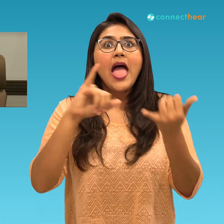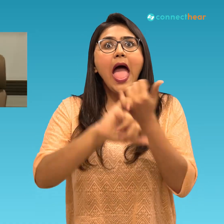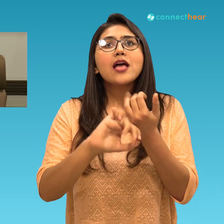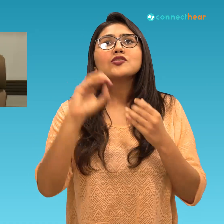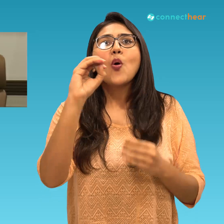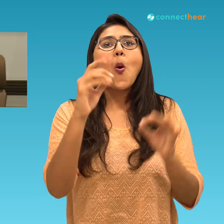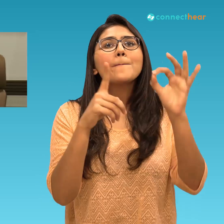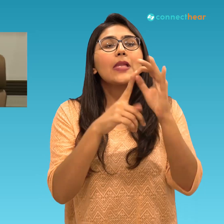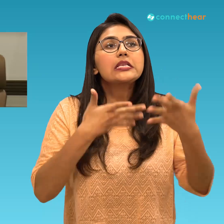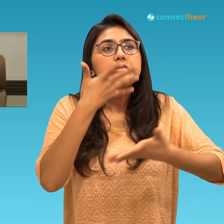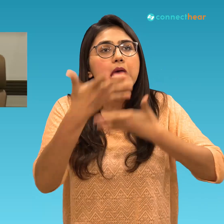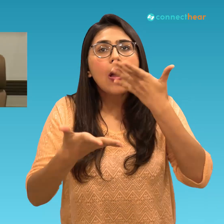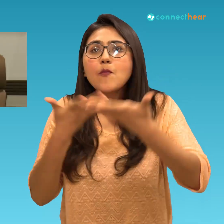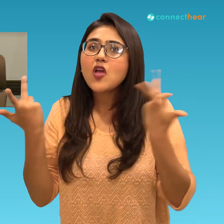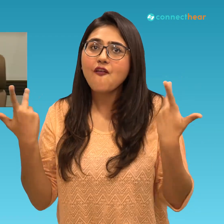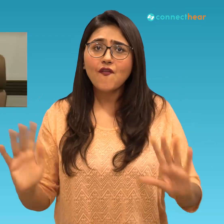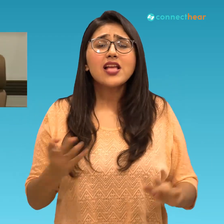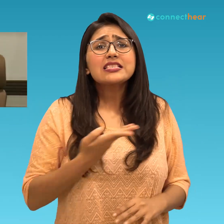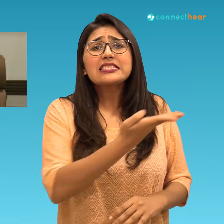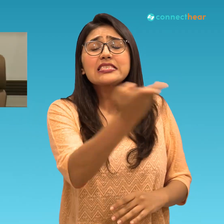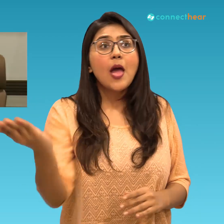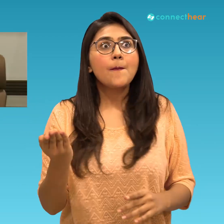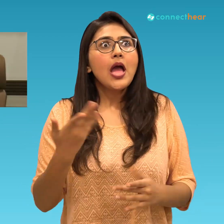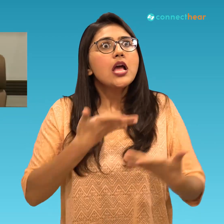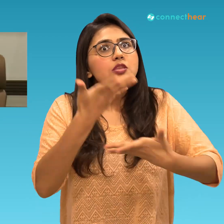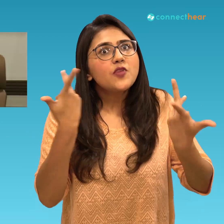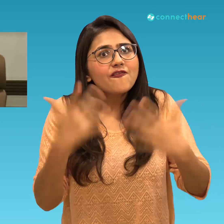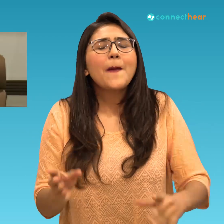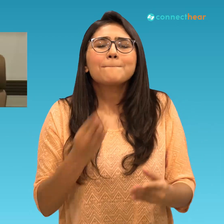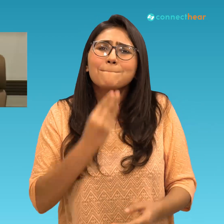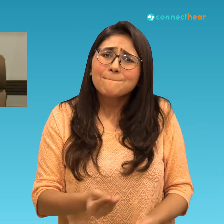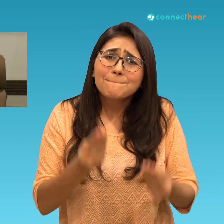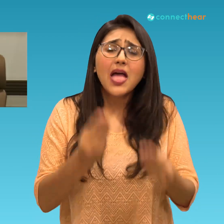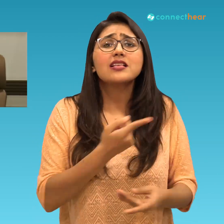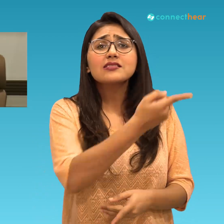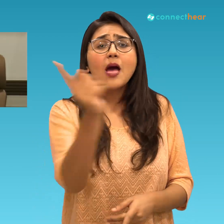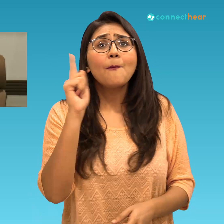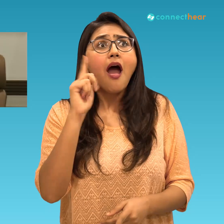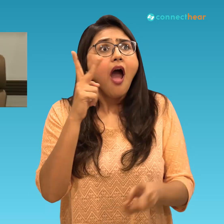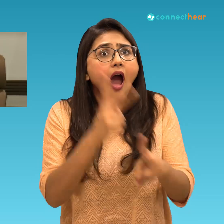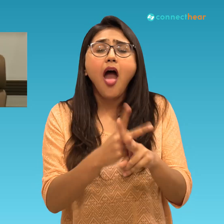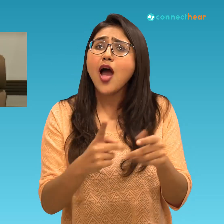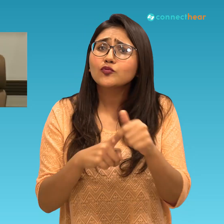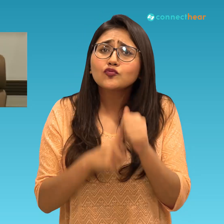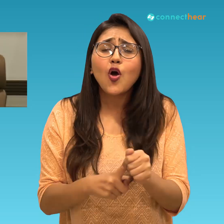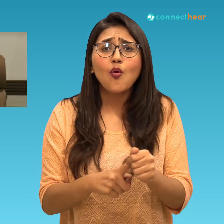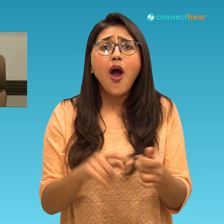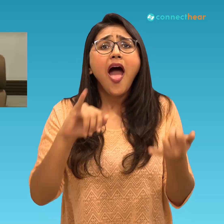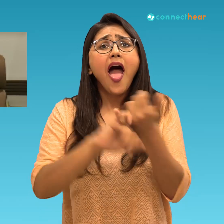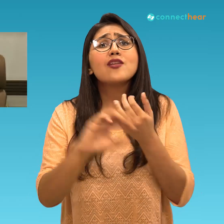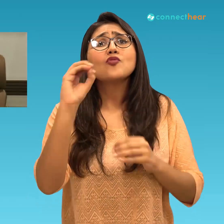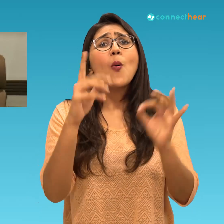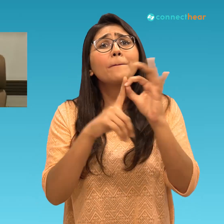بارے میں بتایا گیا، اور لوگوں کو بارہا دفعہ کہا کہ آپ نے SOPs فالو کرنے ہیں، پر SOPs